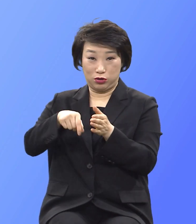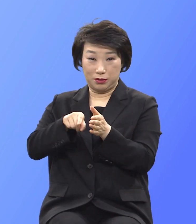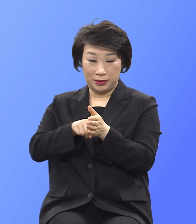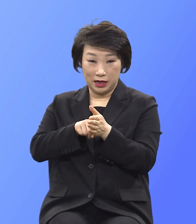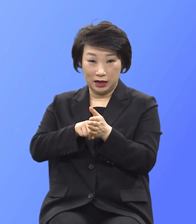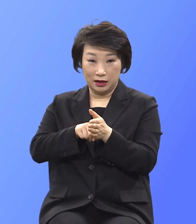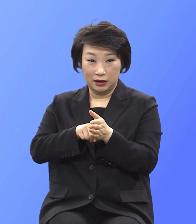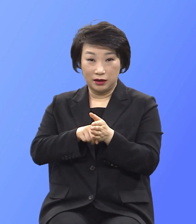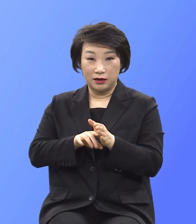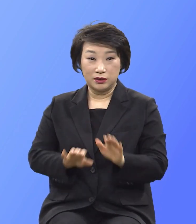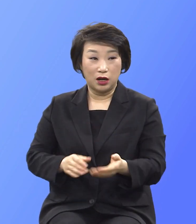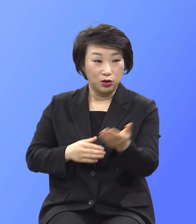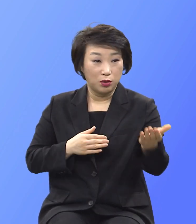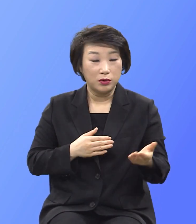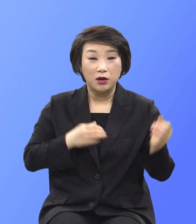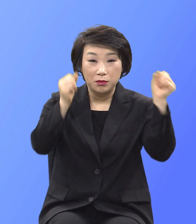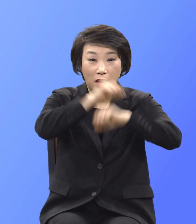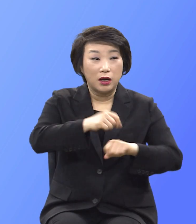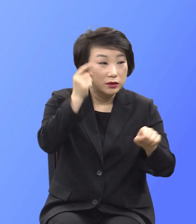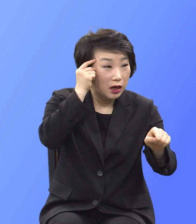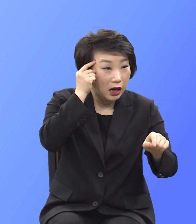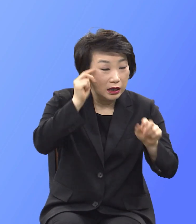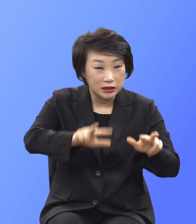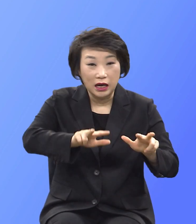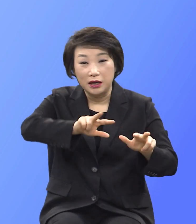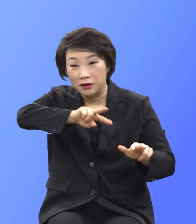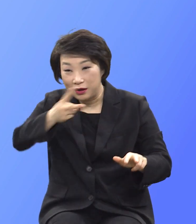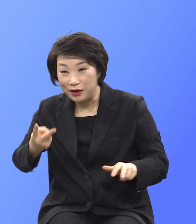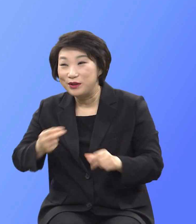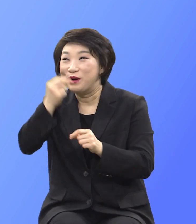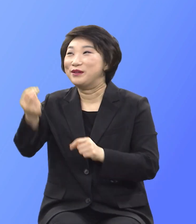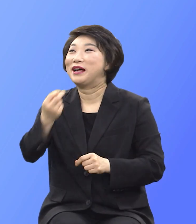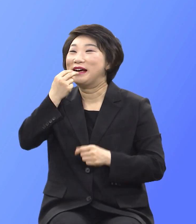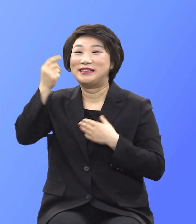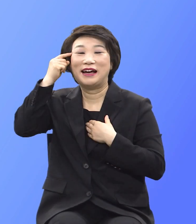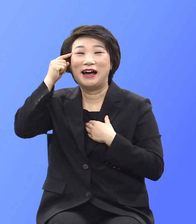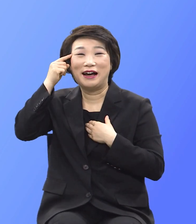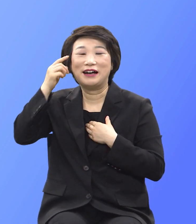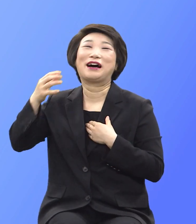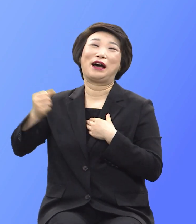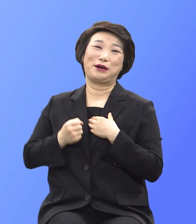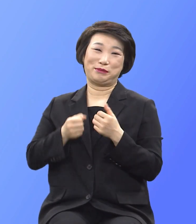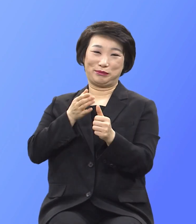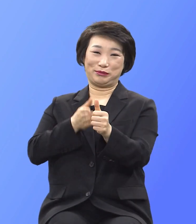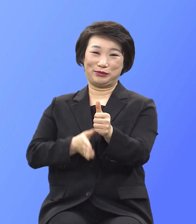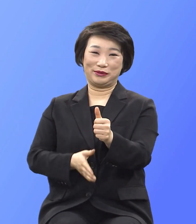얻게 하려 합니다. 멸망의 생각에서 영생의 생각을 가지라 이 말이다.